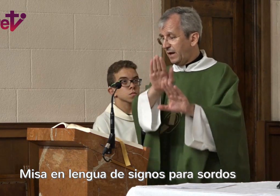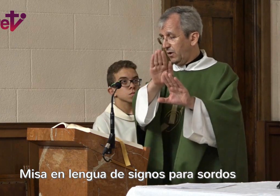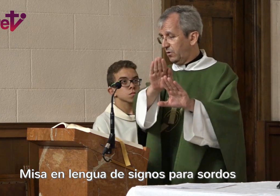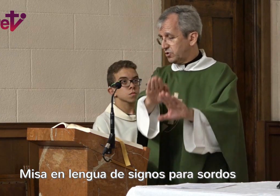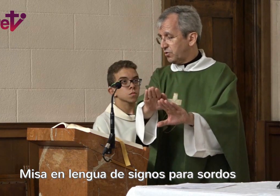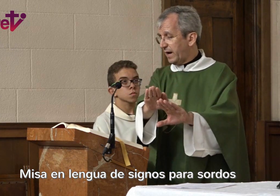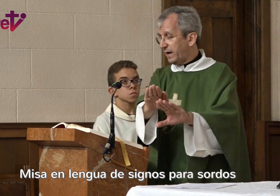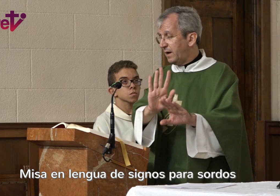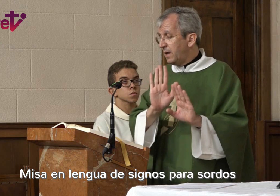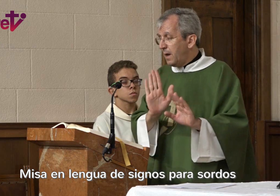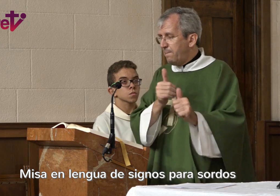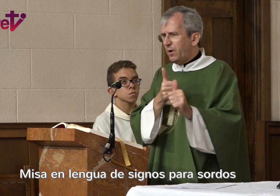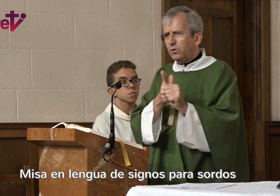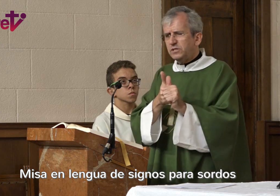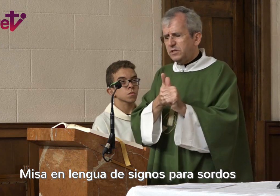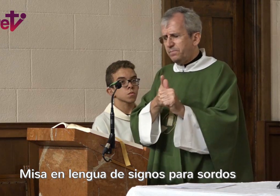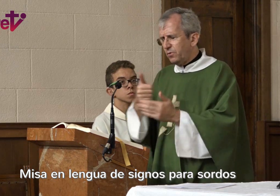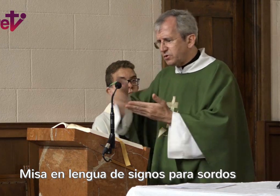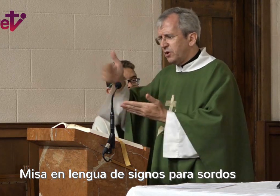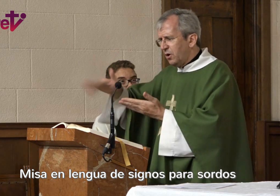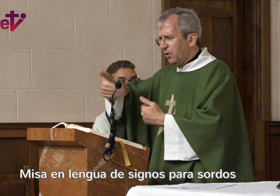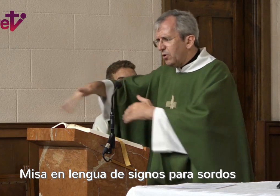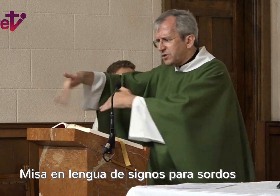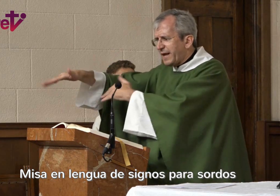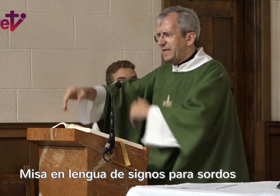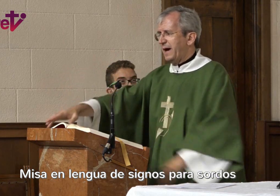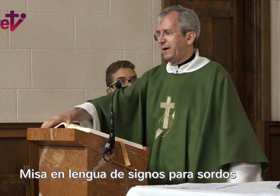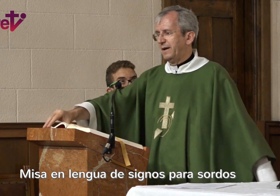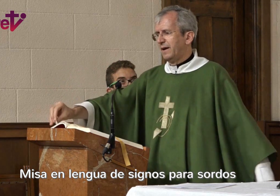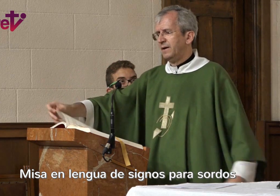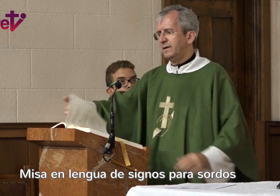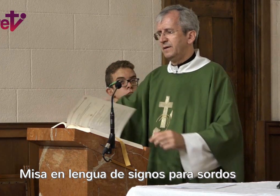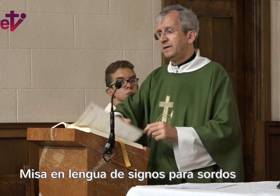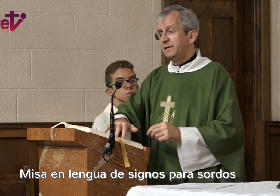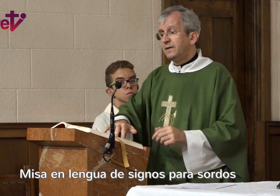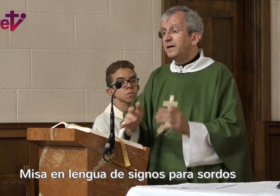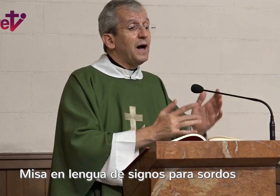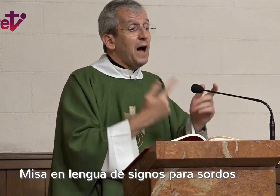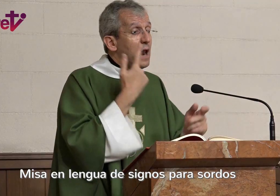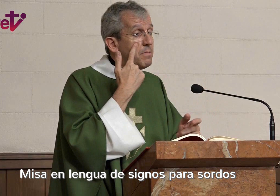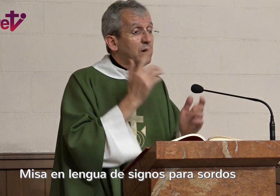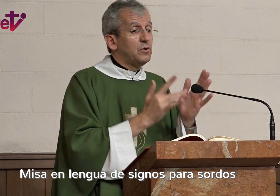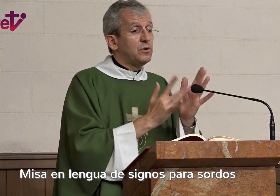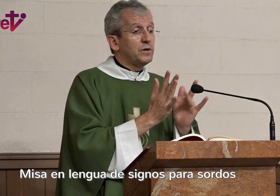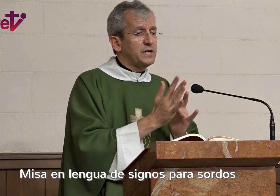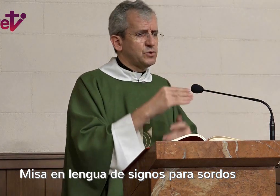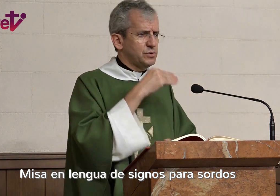que los tocara pero os discípulos los regañaban Al verlo Jesús